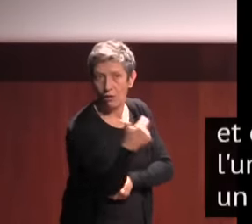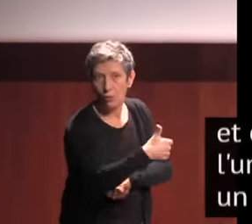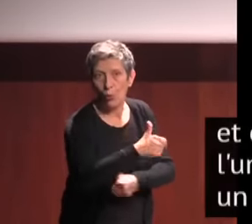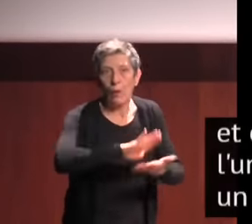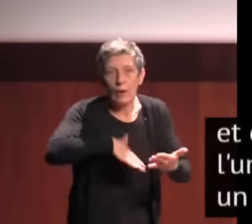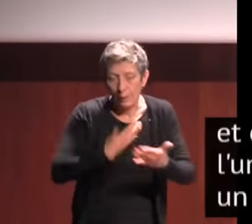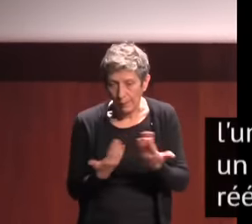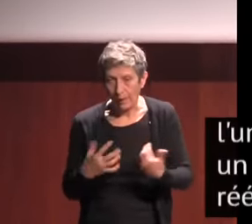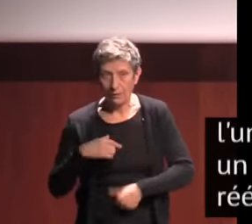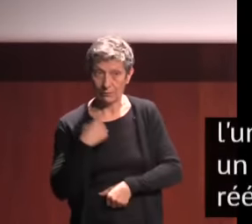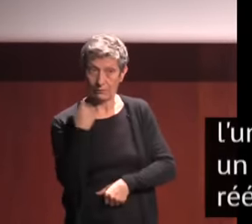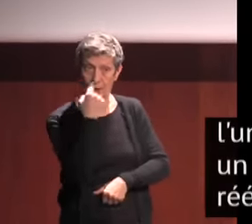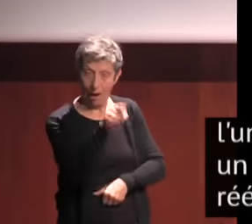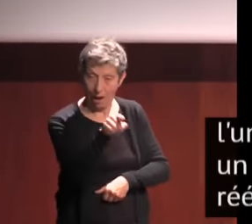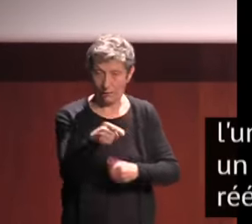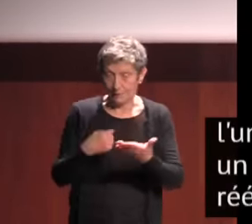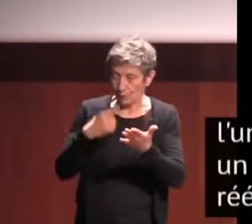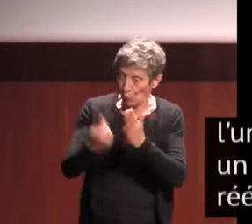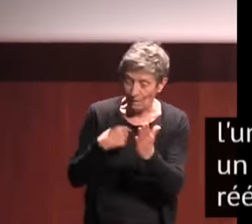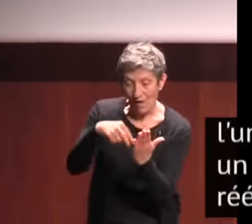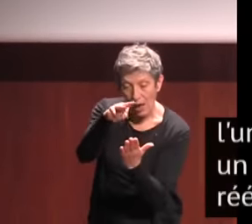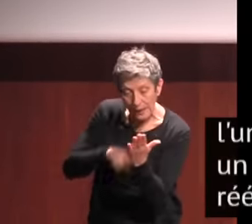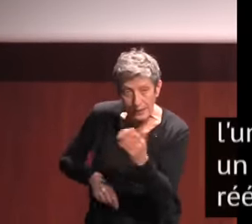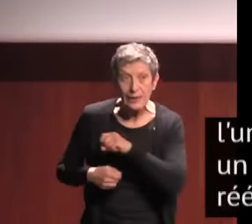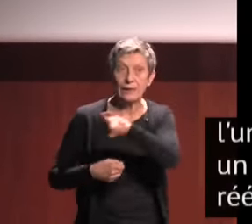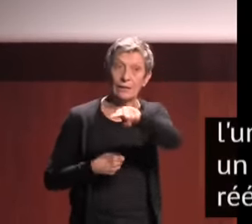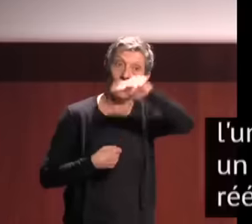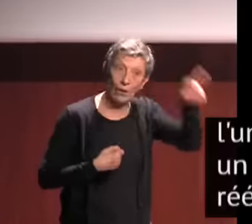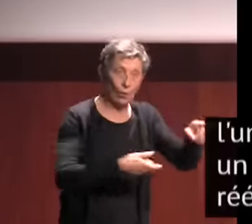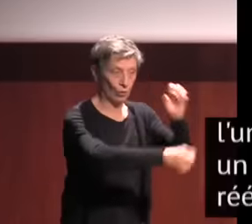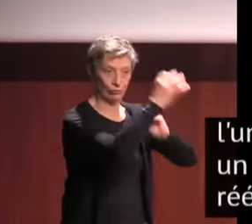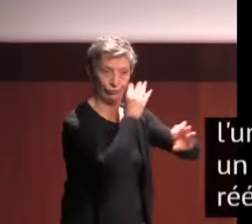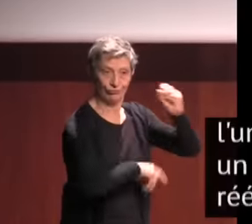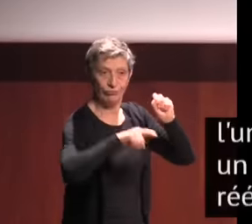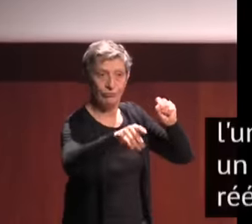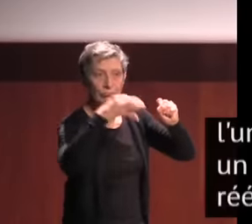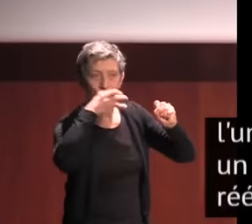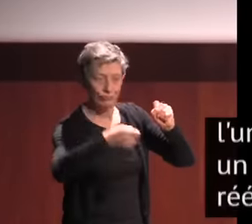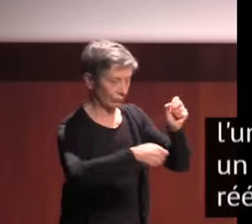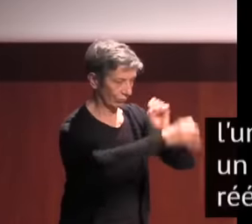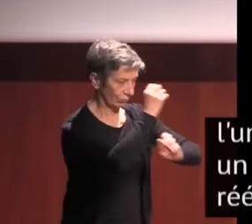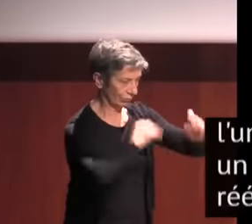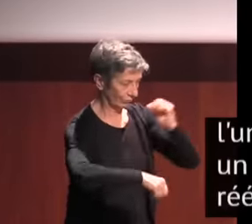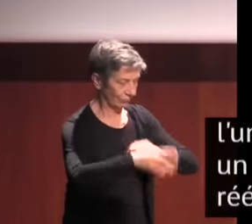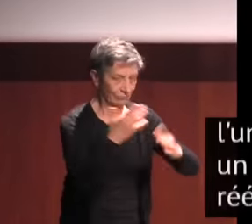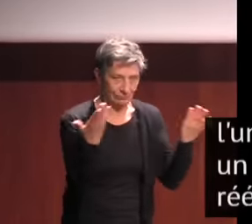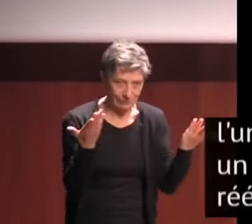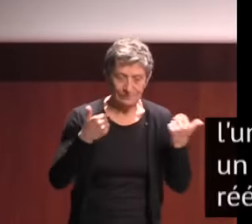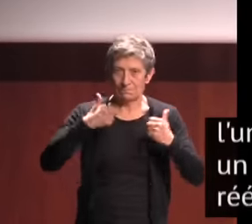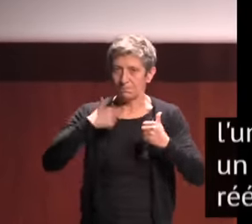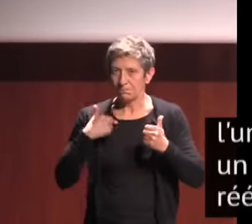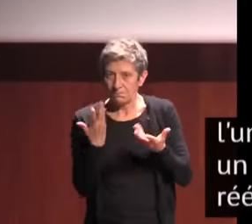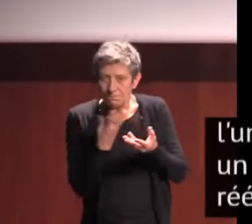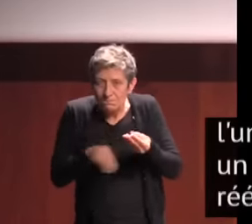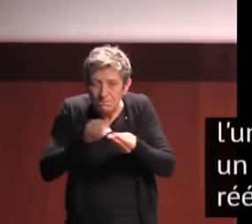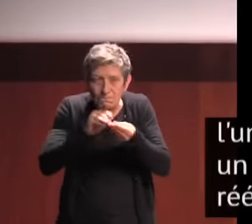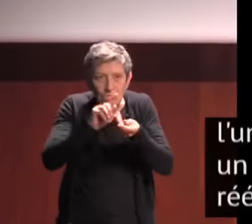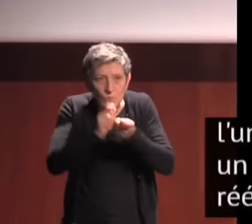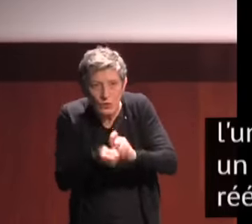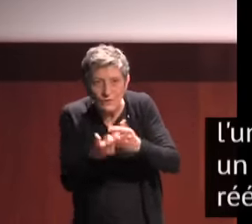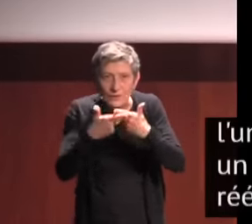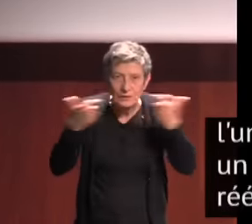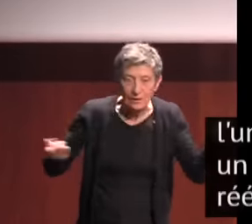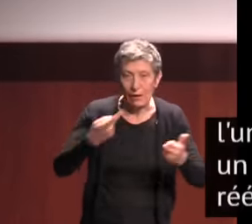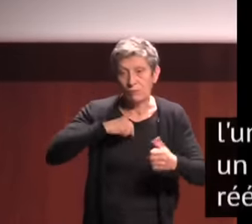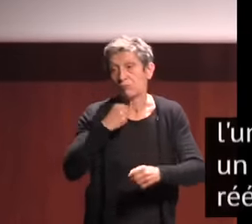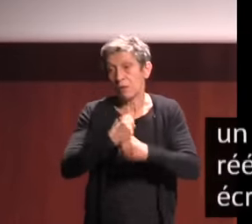interprètes, l'un qui relisait tout et l'autre me traduisait tout en langue des signes. Du coup, je reprenais, rajoutais des choses. Donc, on a